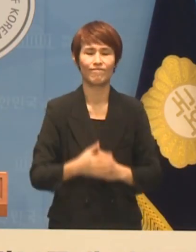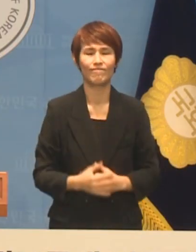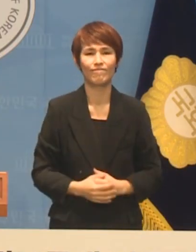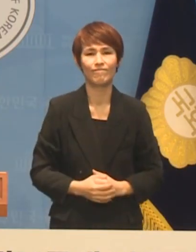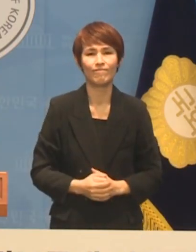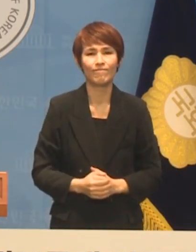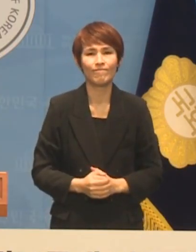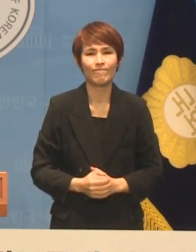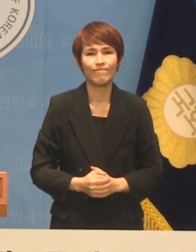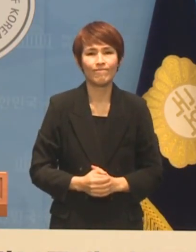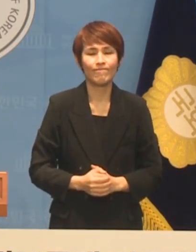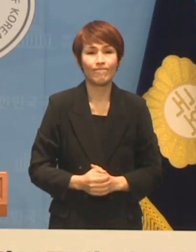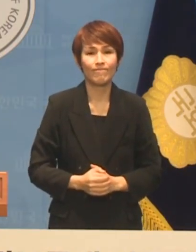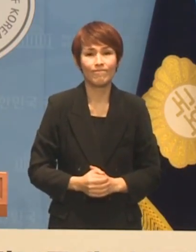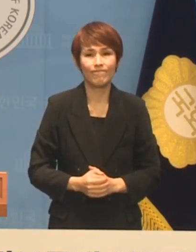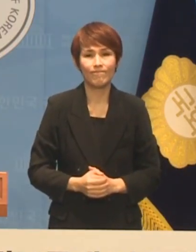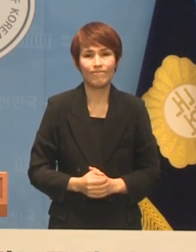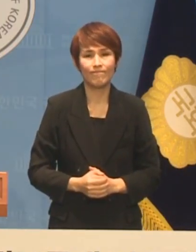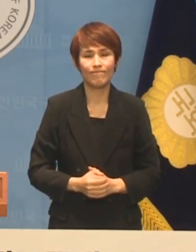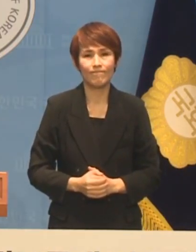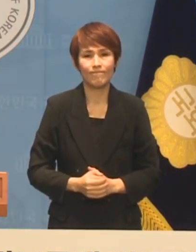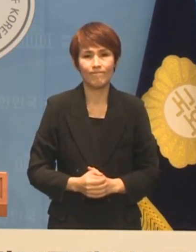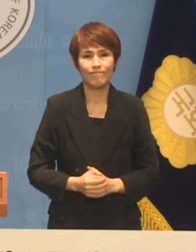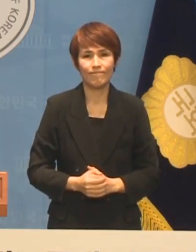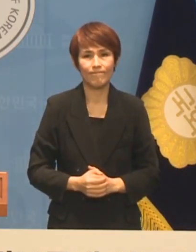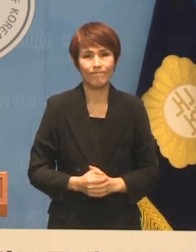부탁드립니다. 감사합니다.